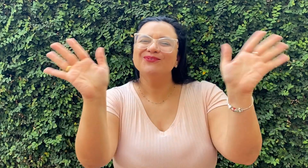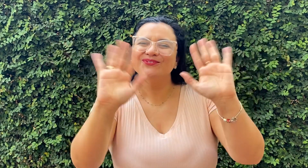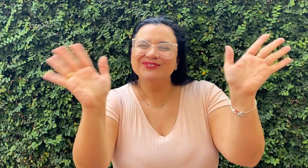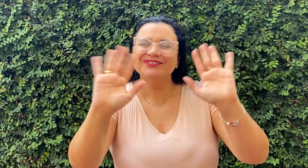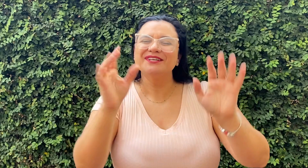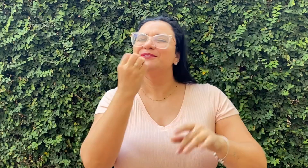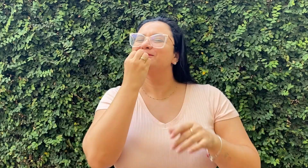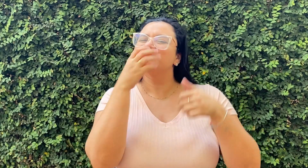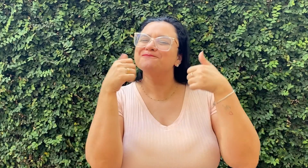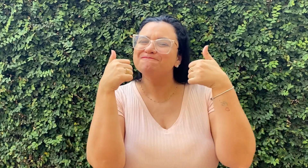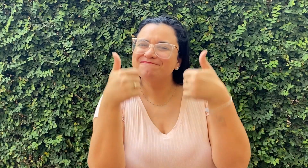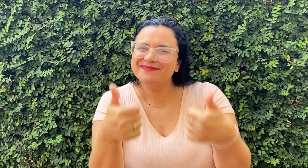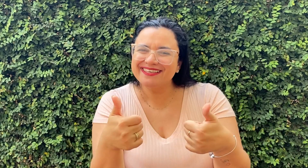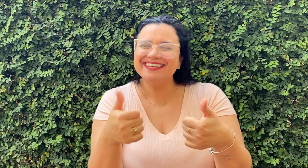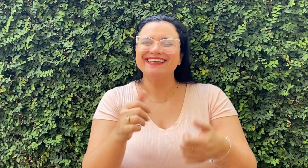Olá, tudo bem?